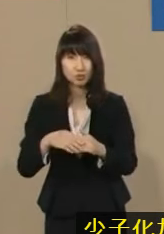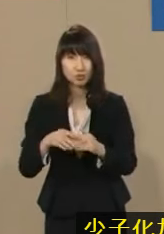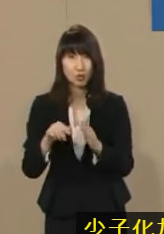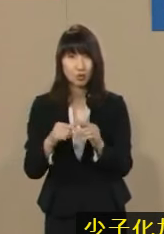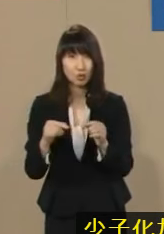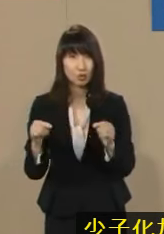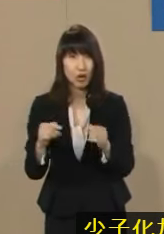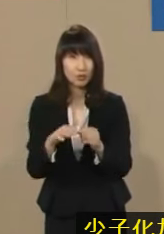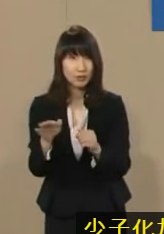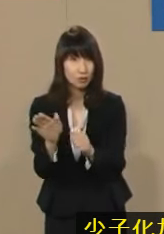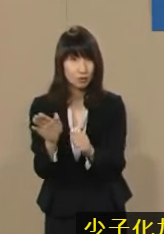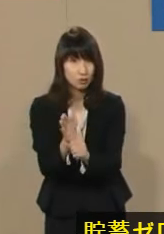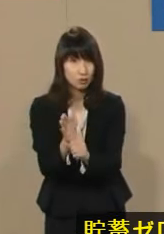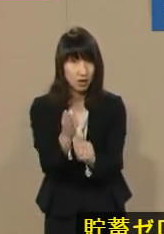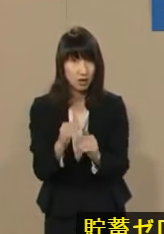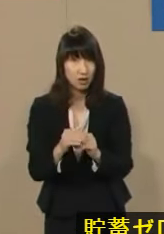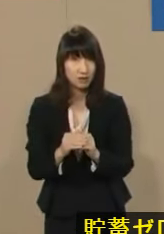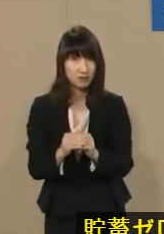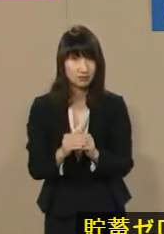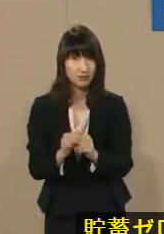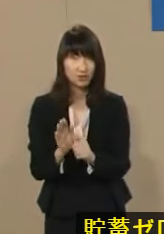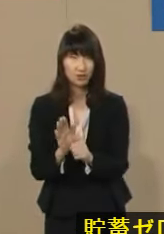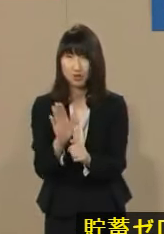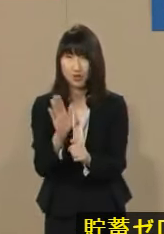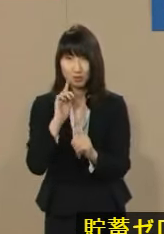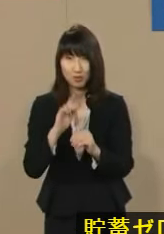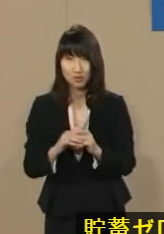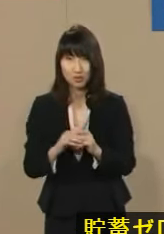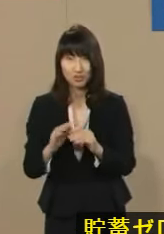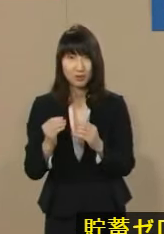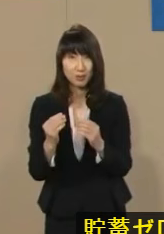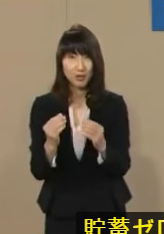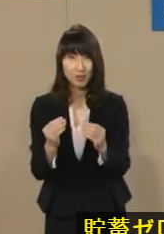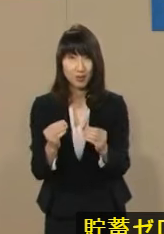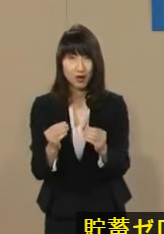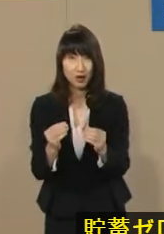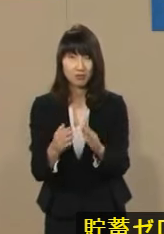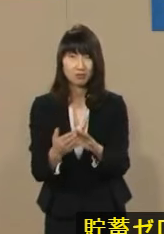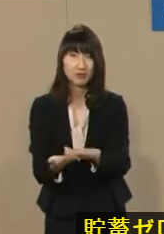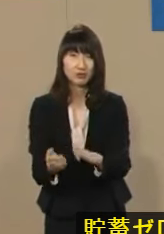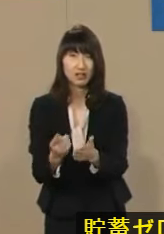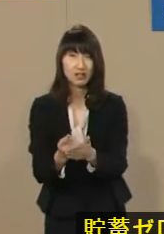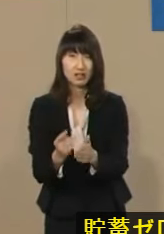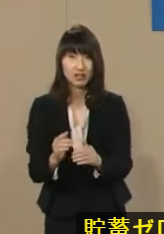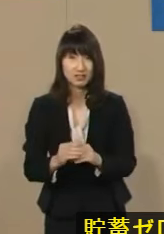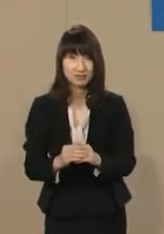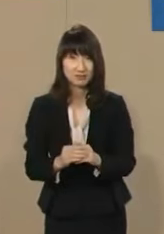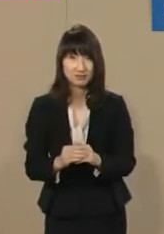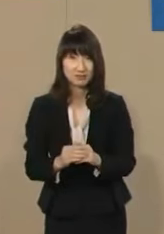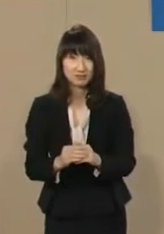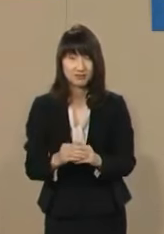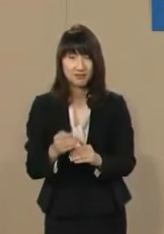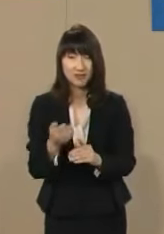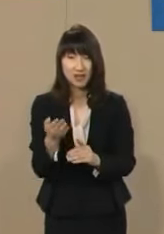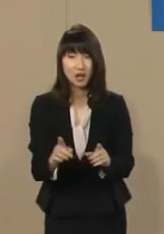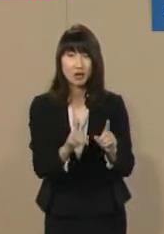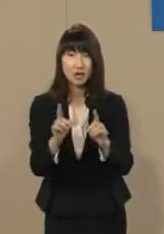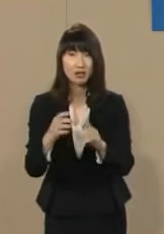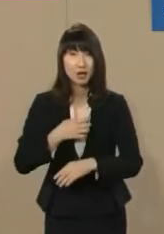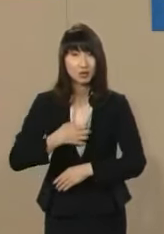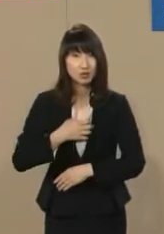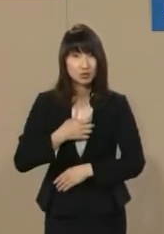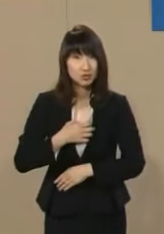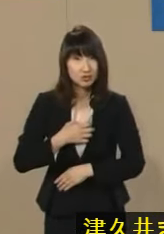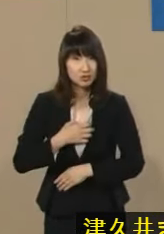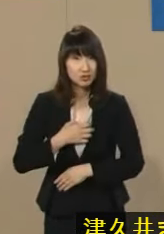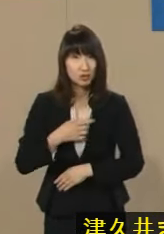国は人々を救うのか。救いません。このままでは野垂れ死にです。 あなたの生活が苦しいこと、